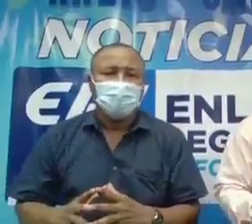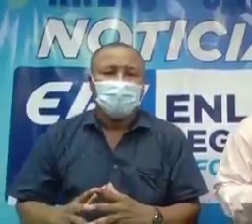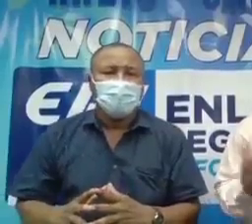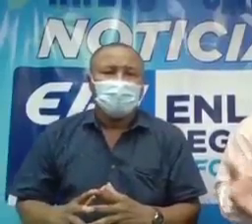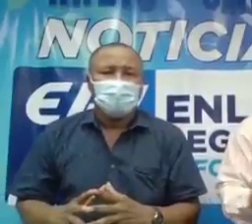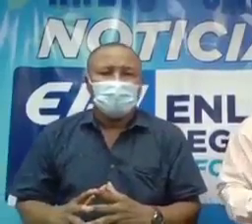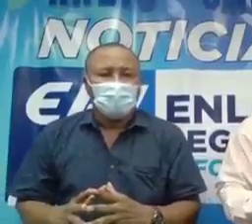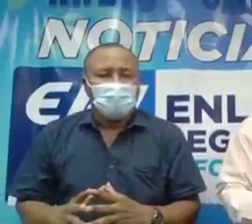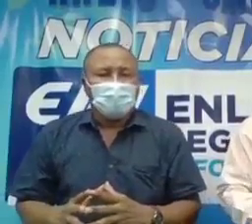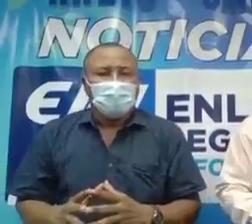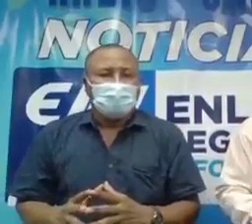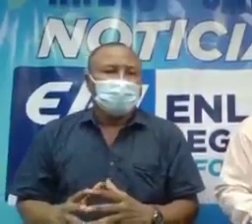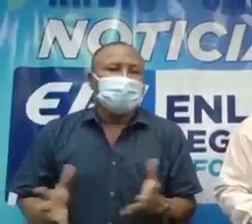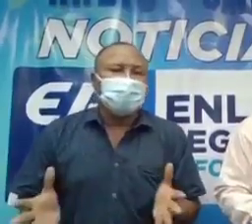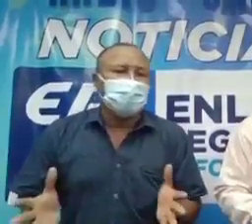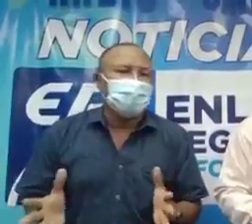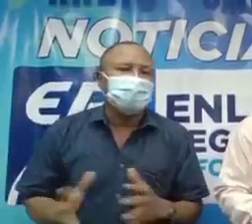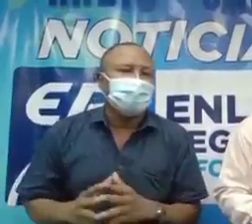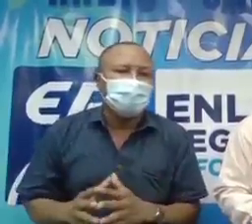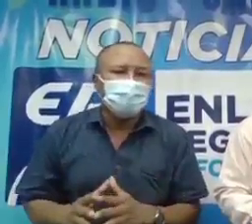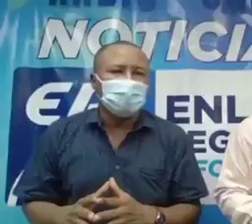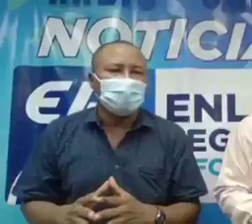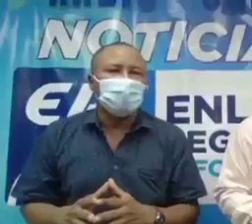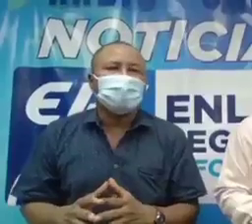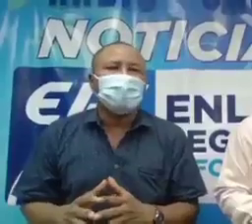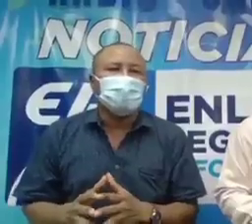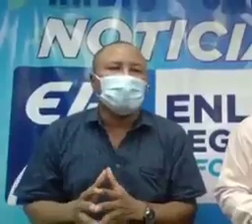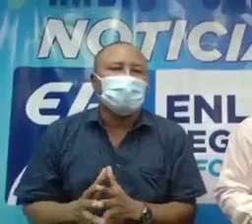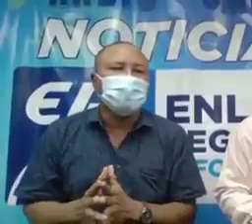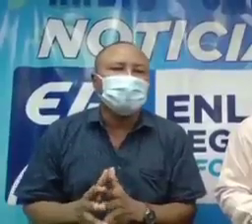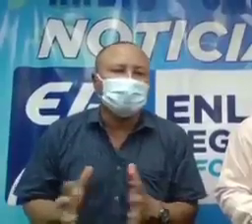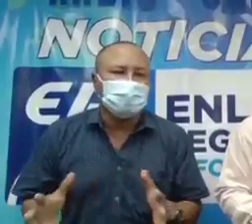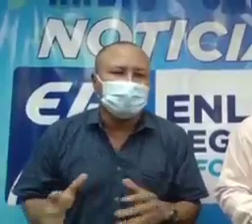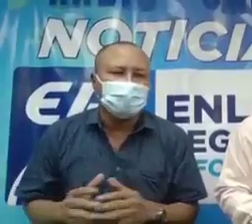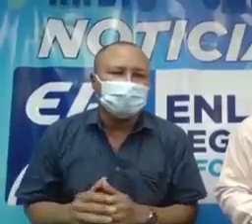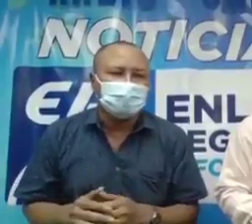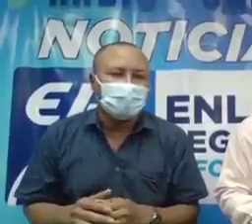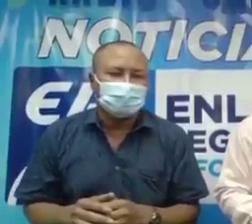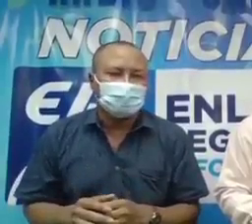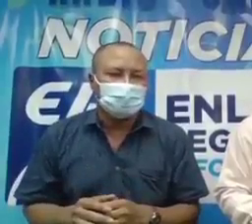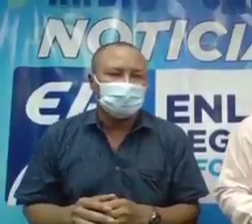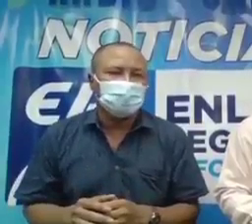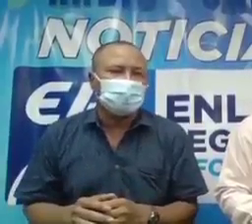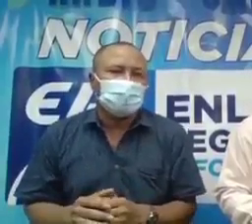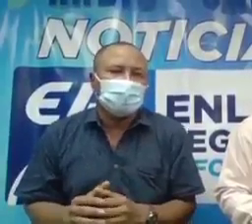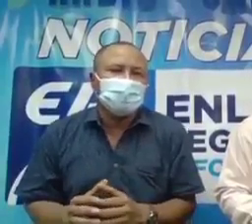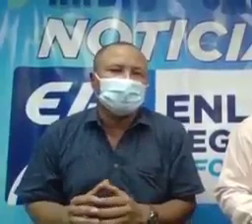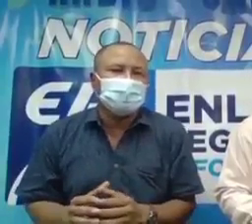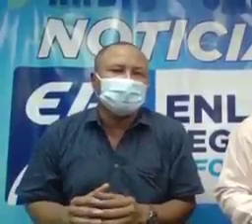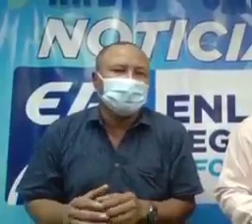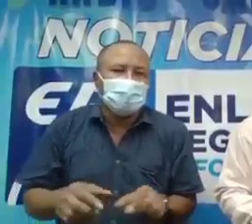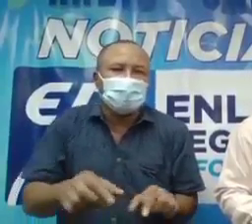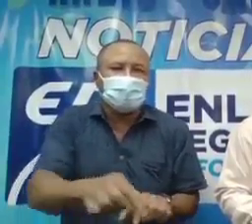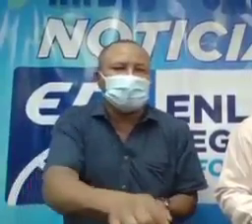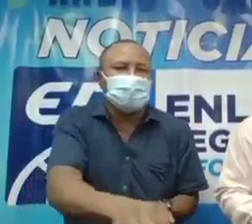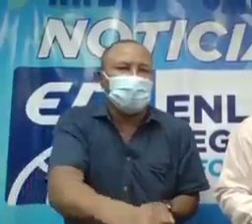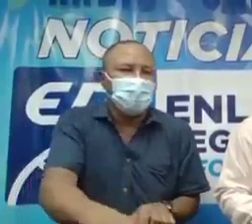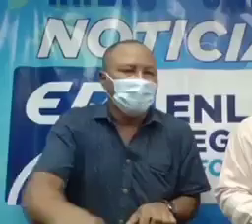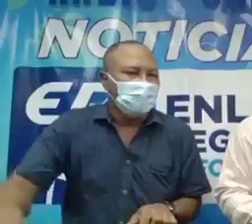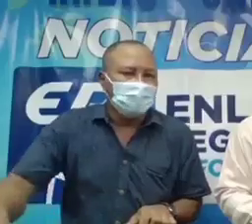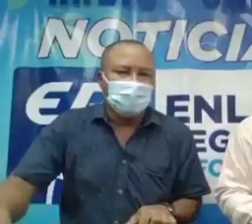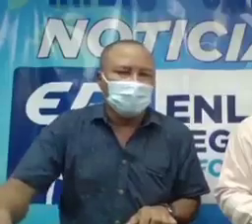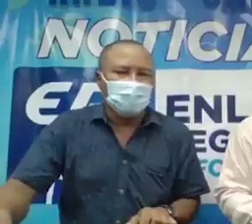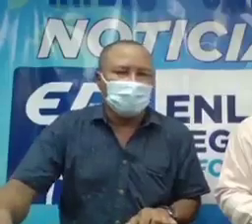dicho los inversionistas? ¿Van a seguir? Es que debe de seguir, porque no veo vicio de ilegalidad, porque la ley no está diciendo